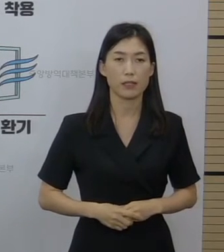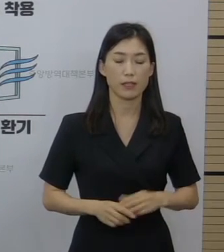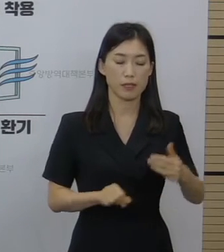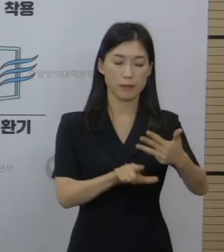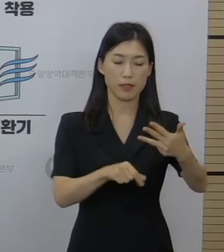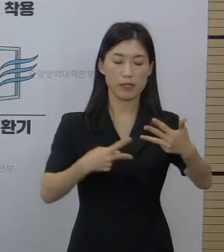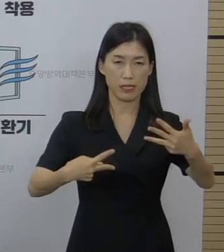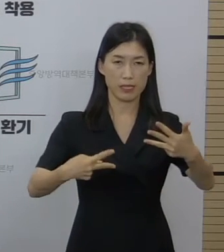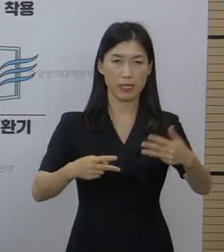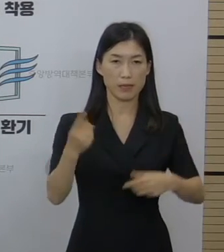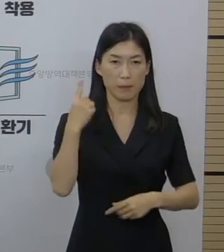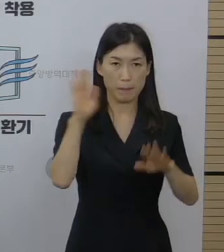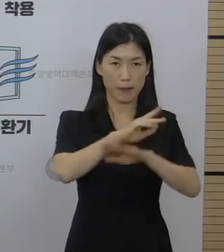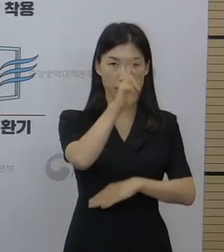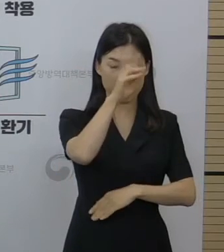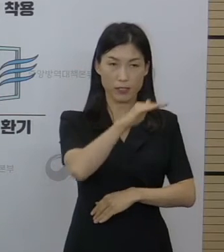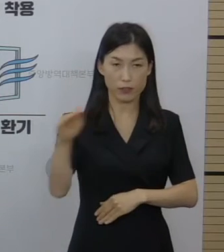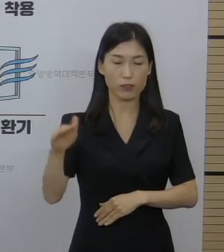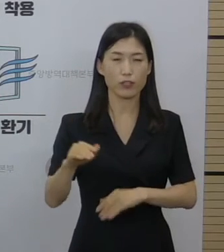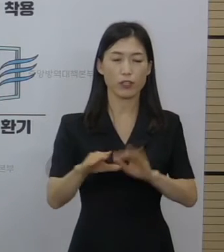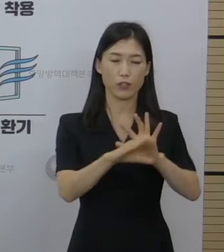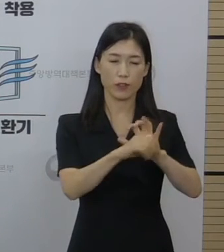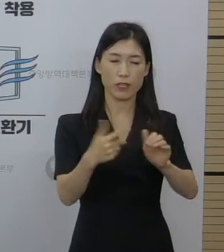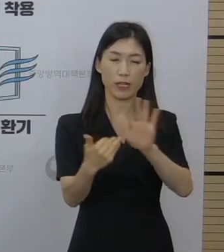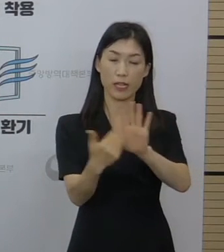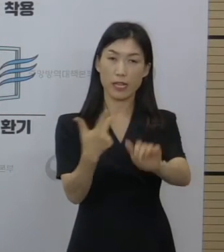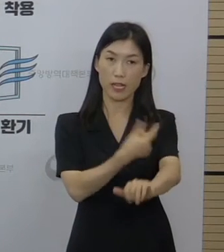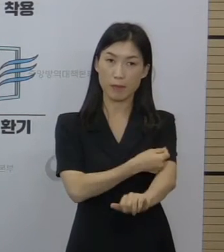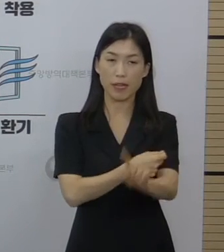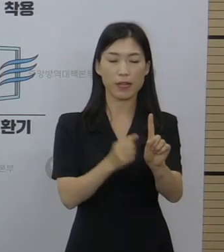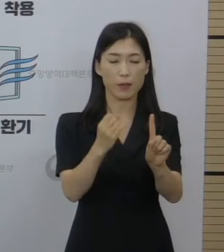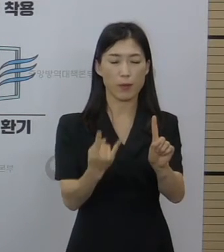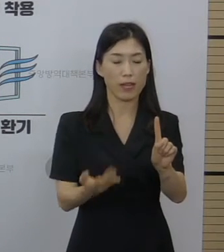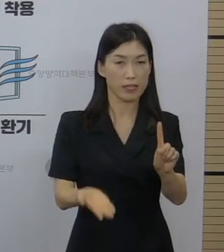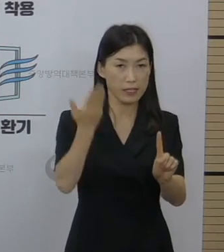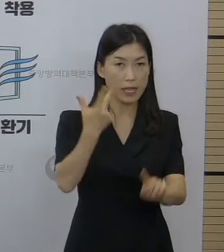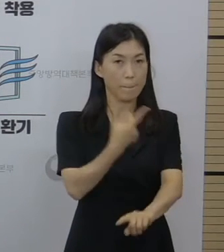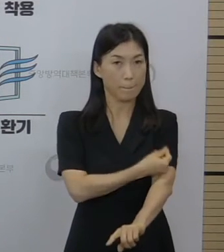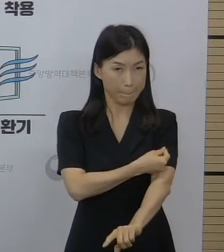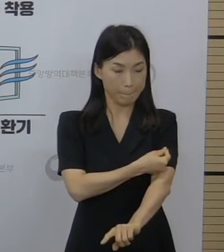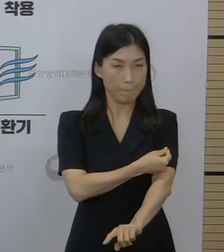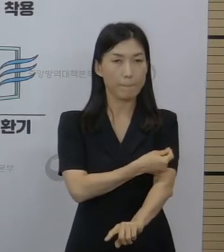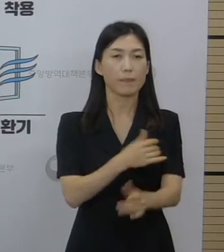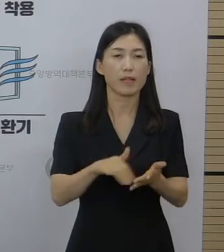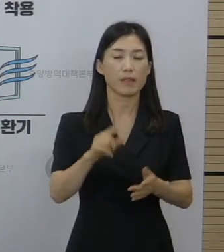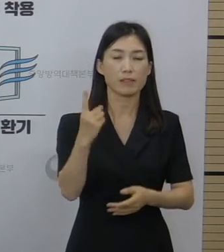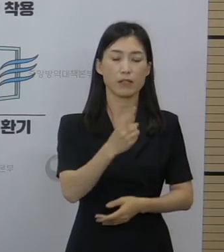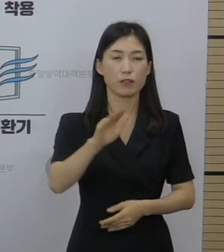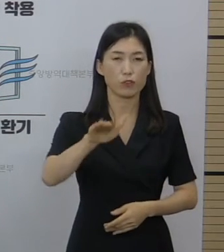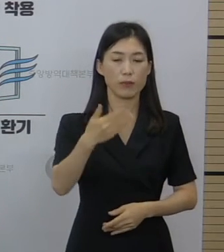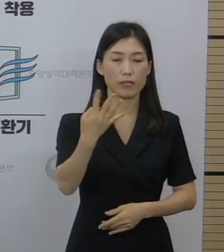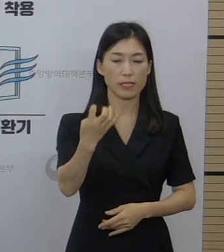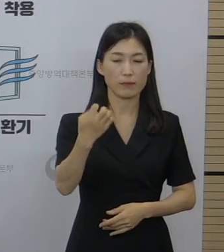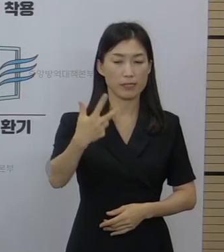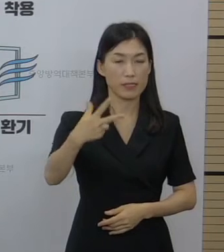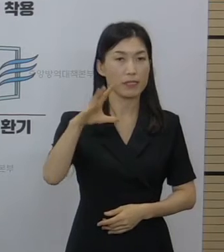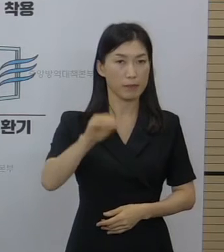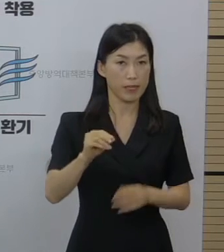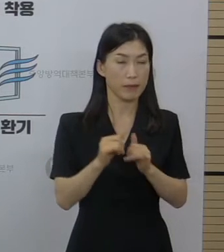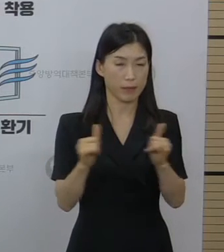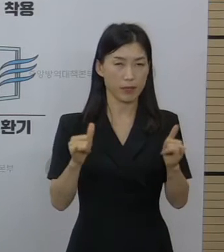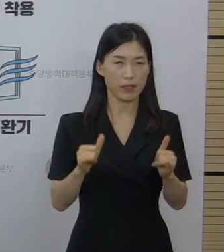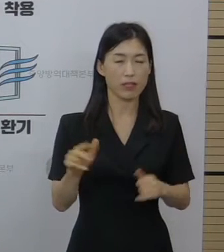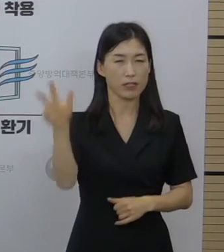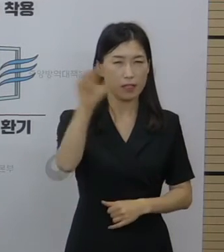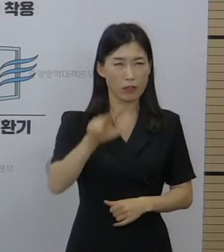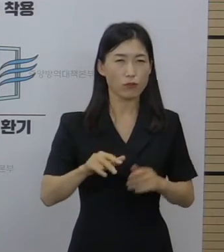8월 2일 0시 기준으로 코로나19 예방접종을 1회 이상 받으신 분은 1947만여 명으로